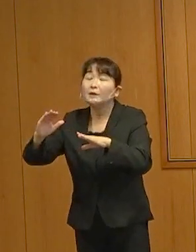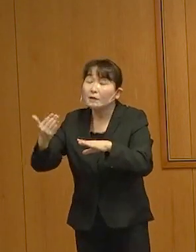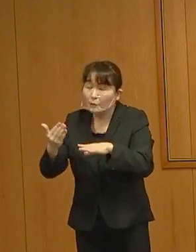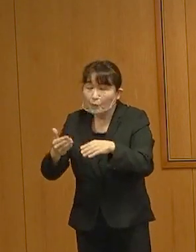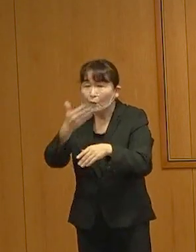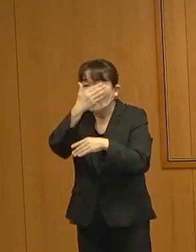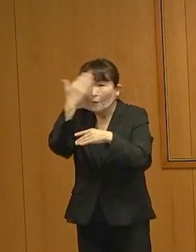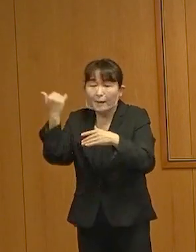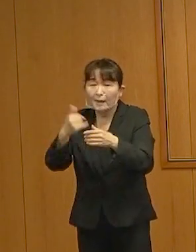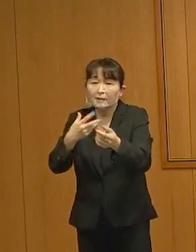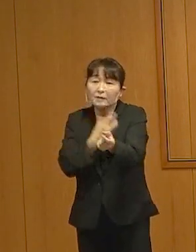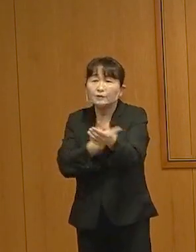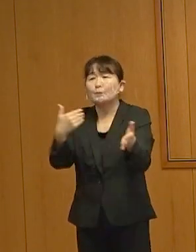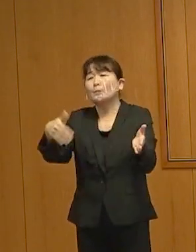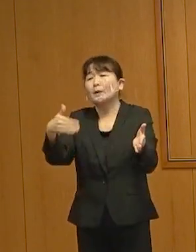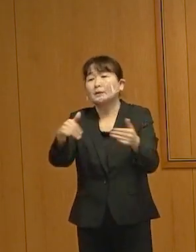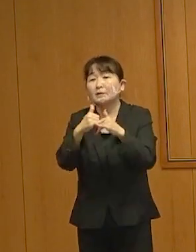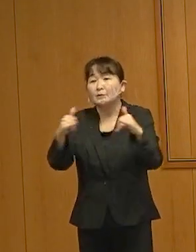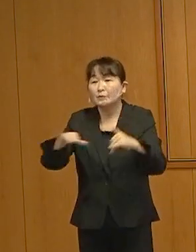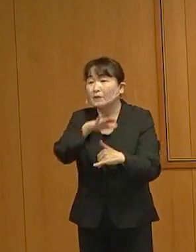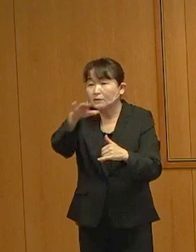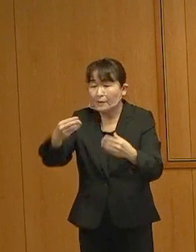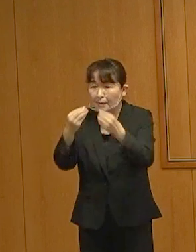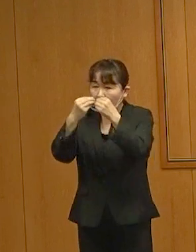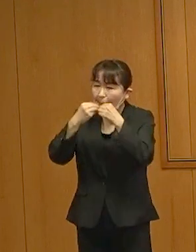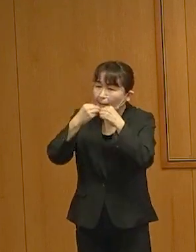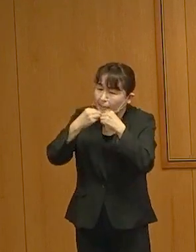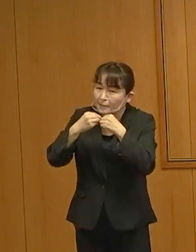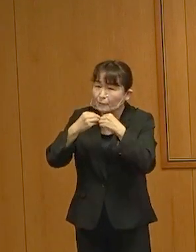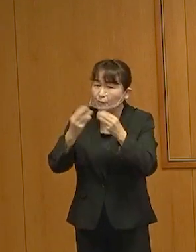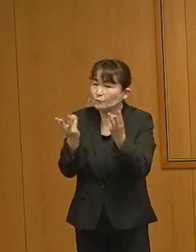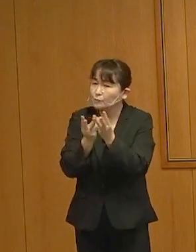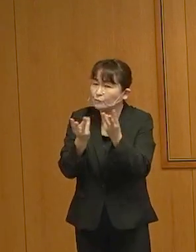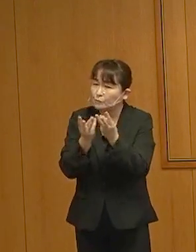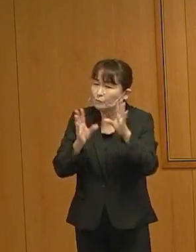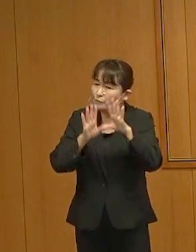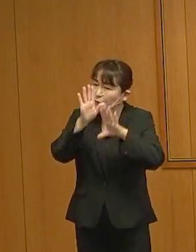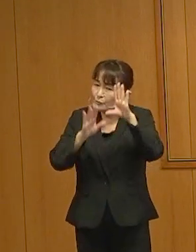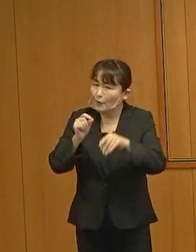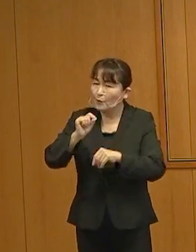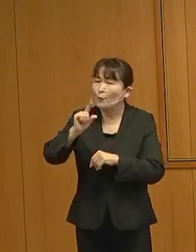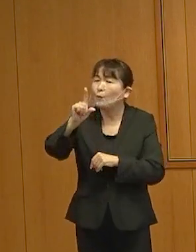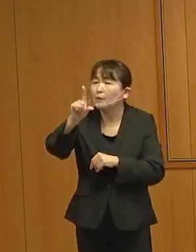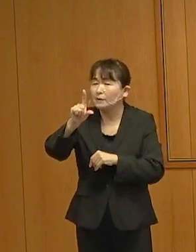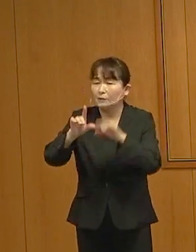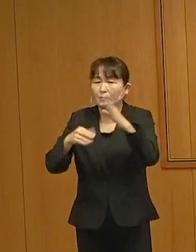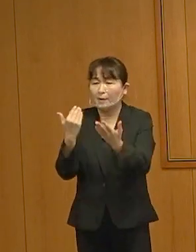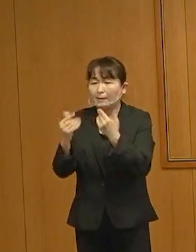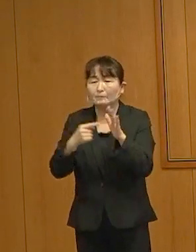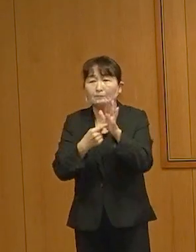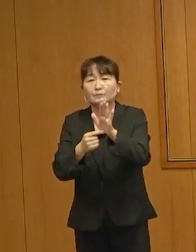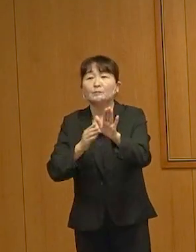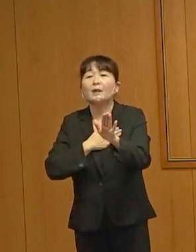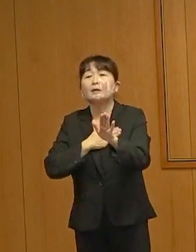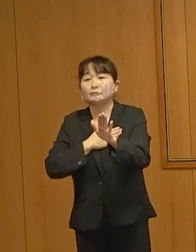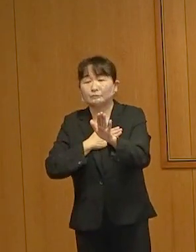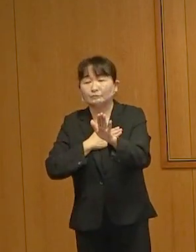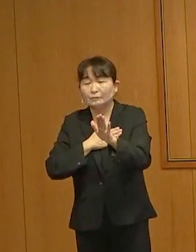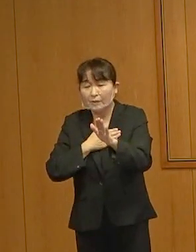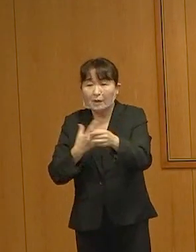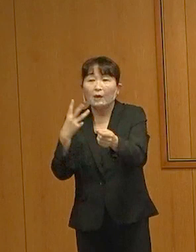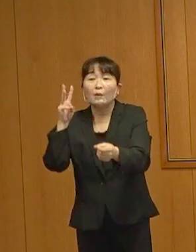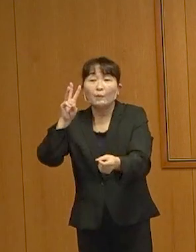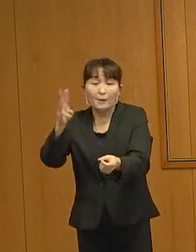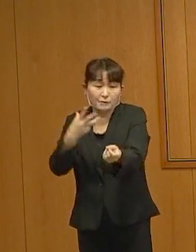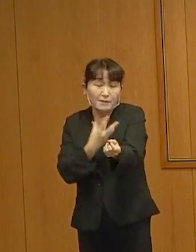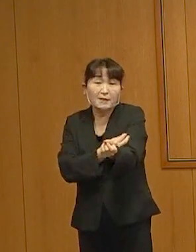い世代の方々には感染が多かったというふうに状況となっております。ワクチン接種